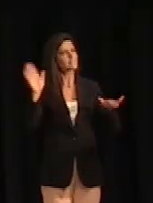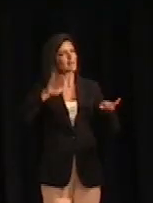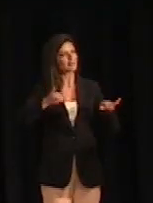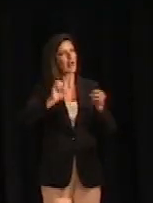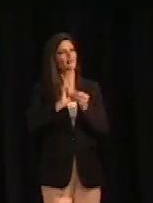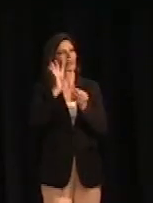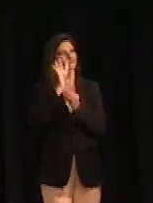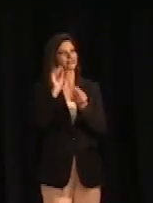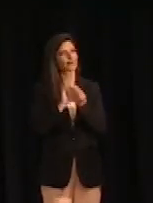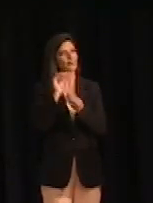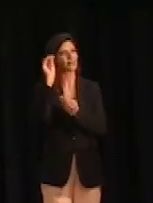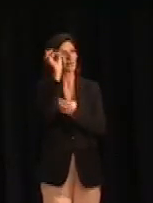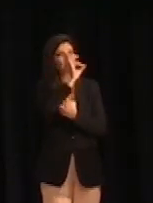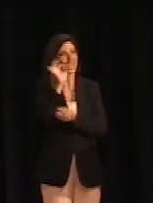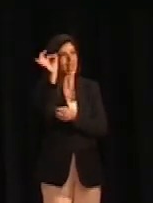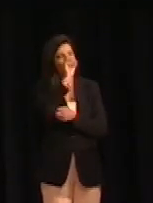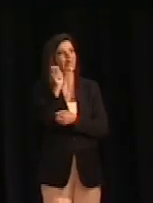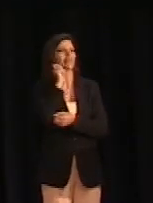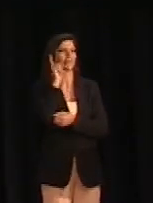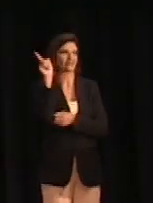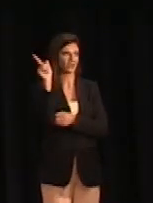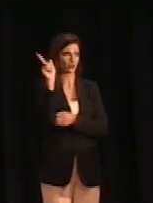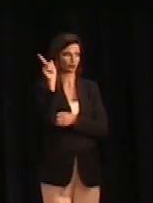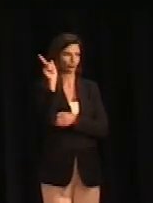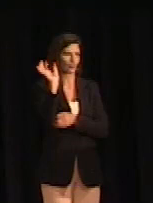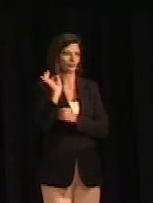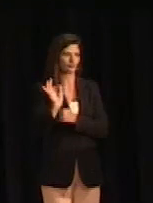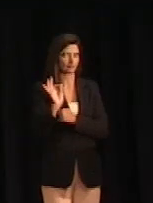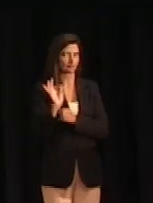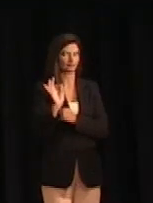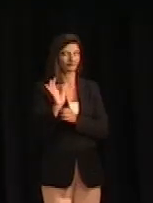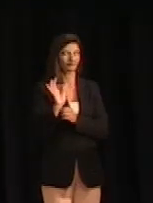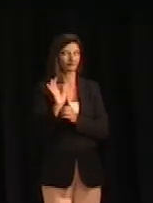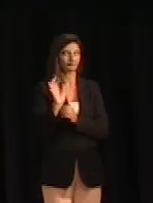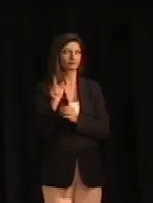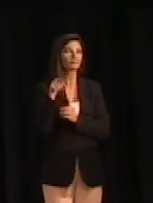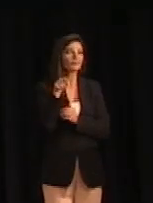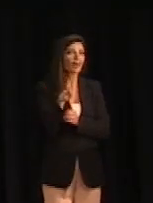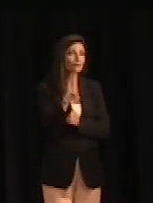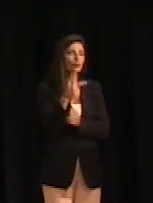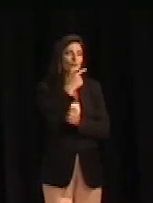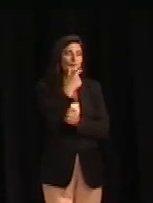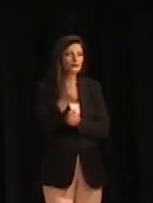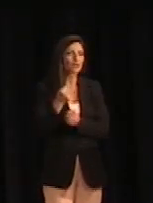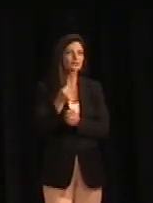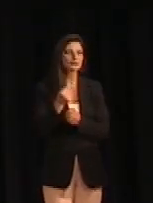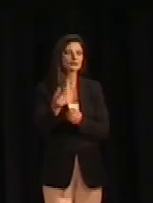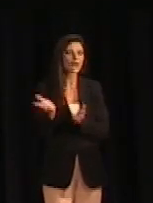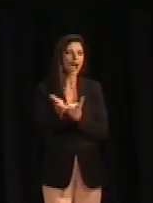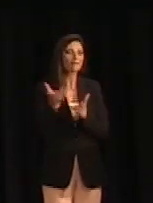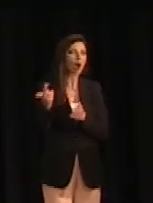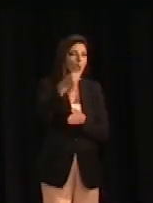εθελοντική και πολλές φορές θυσιαστική αγάπη, διατρανώνει την πολύμορφη και συλλογική